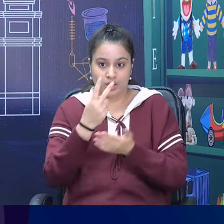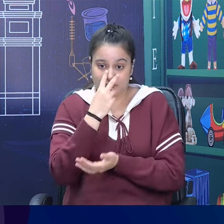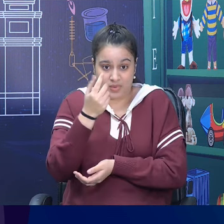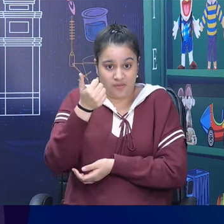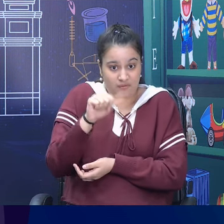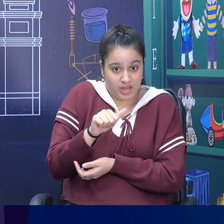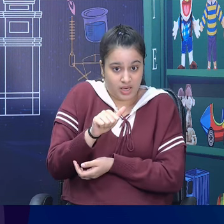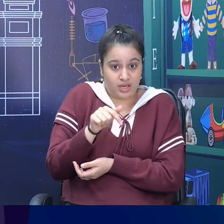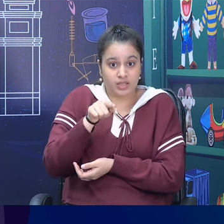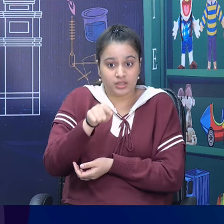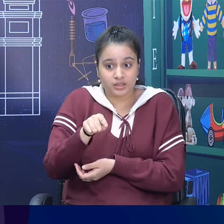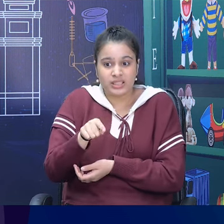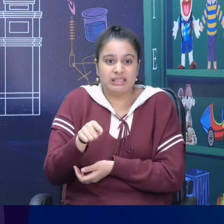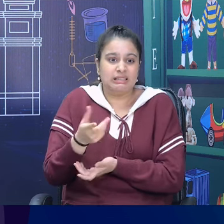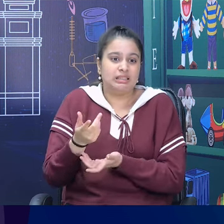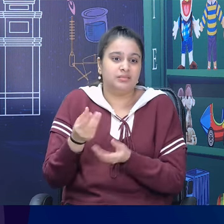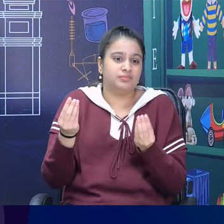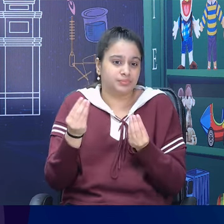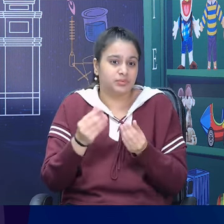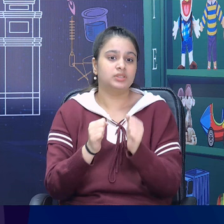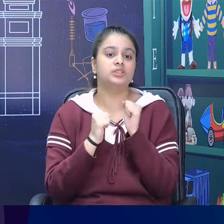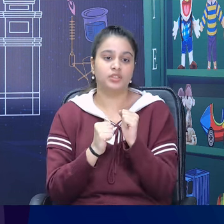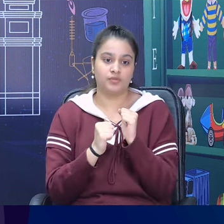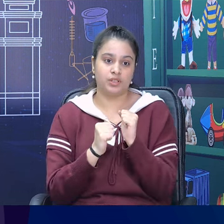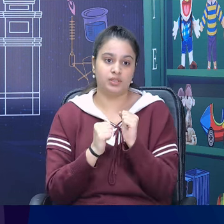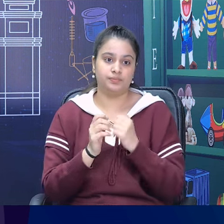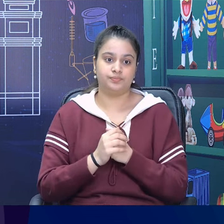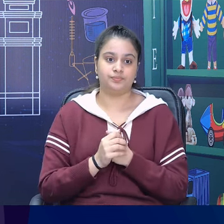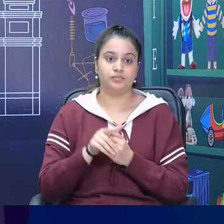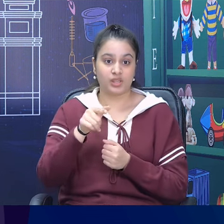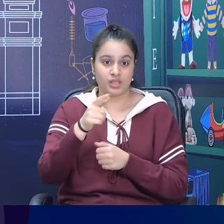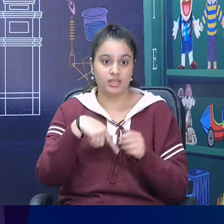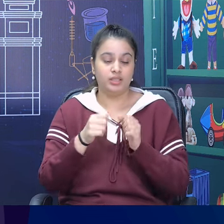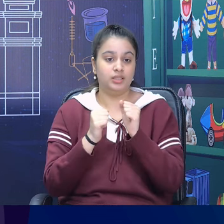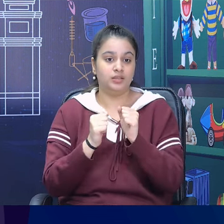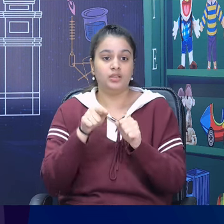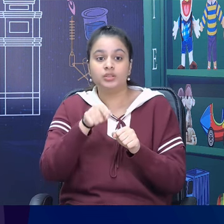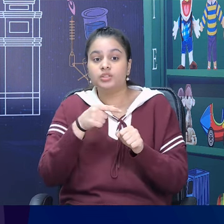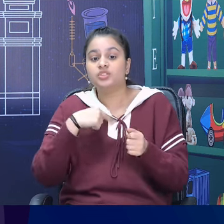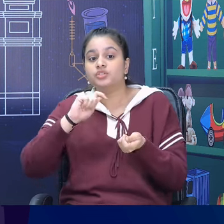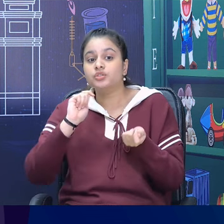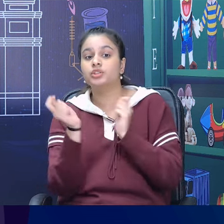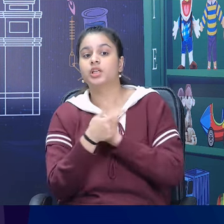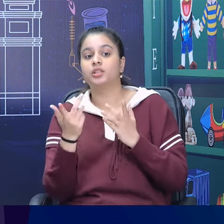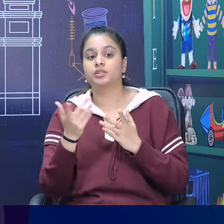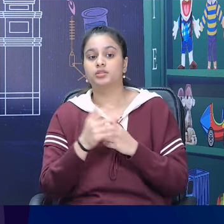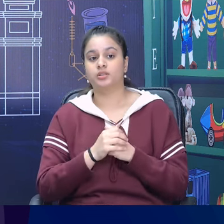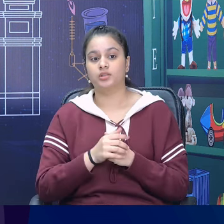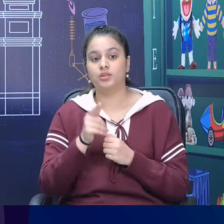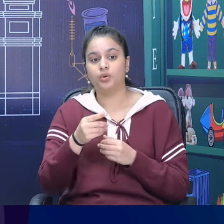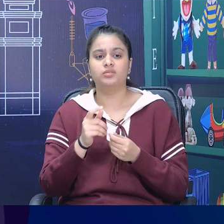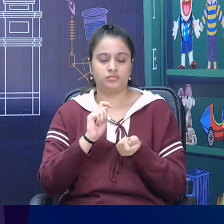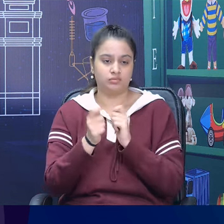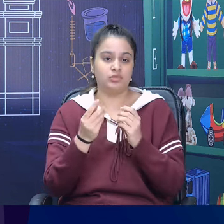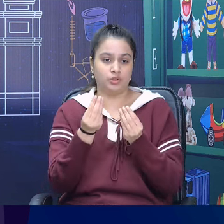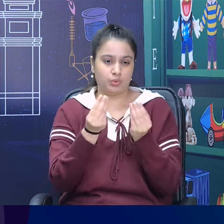इंपेयर्ड है तो उनके लिए यह कर पाना जो काफी डिफिकल्ट और मुश्किल भरा है तो इसके लिए हम इसके लिए अडेप्ट कर सकते हैं इस क्वेश्चन को या मॉडिफाई कर